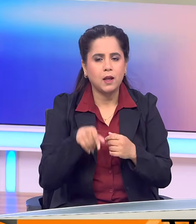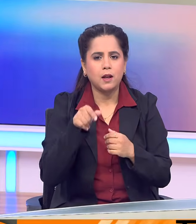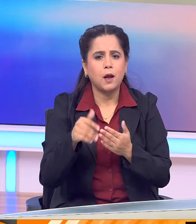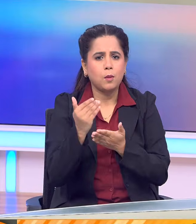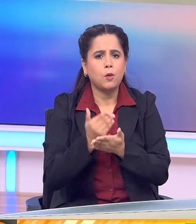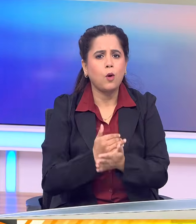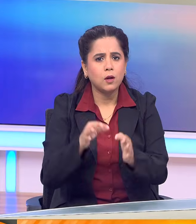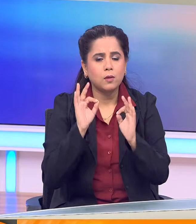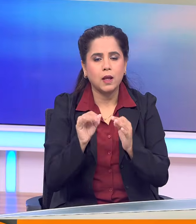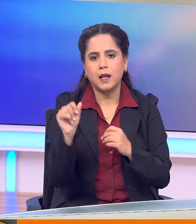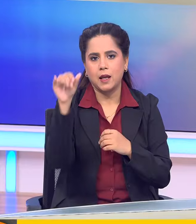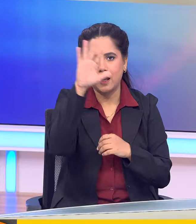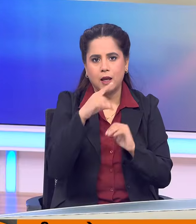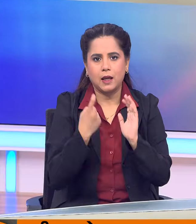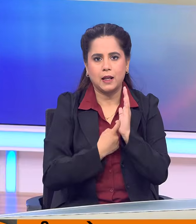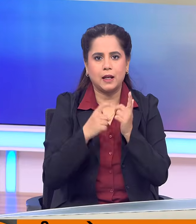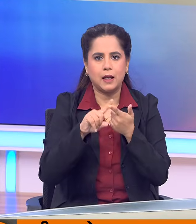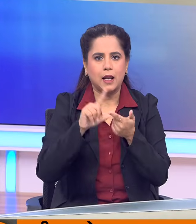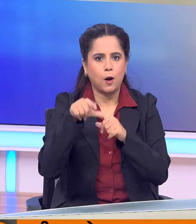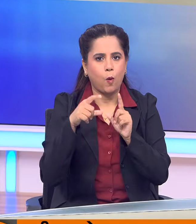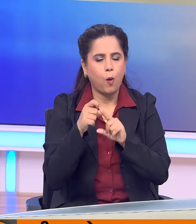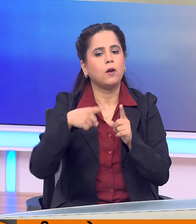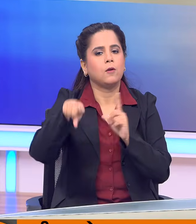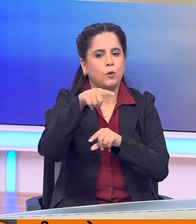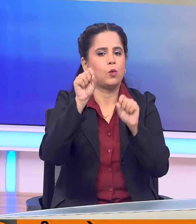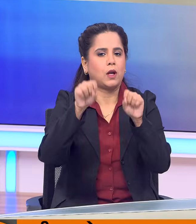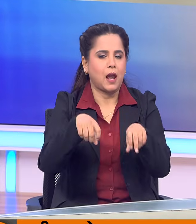खास कार्यक्रम भारत रीलोडेड में।